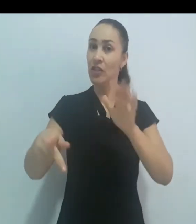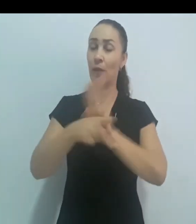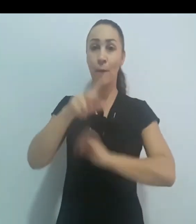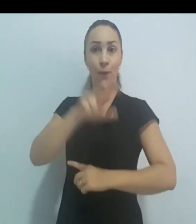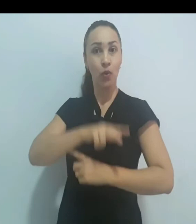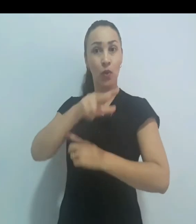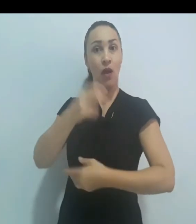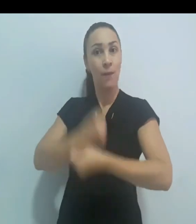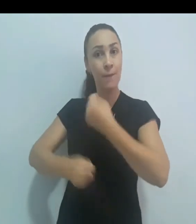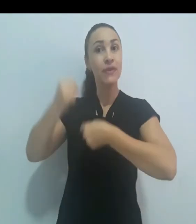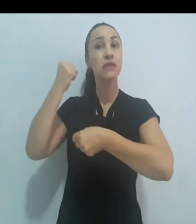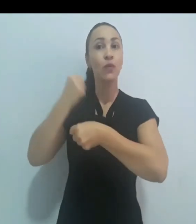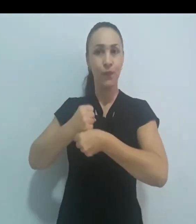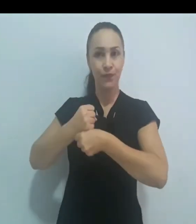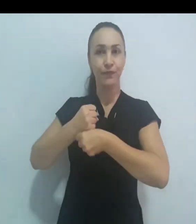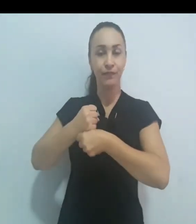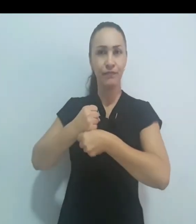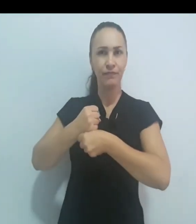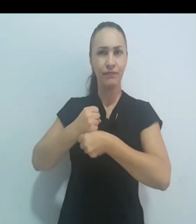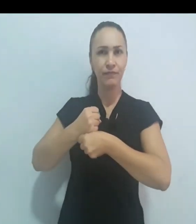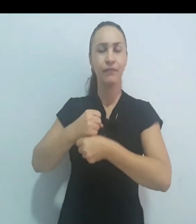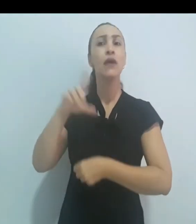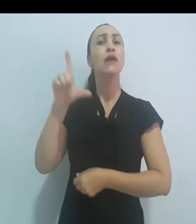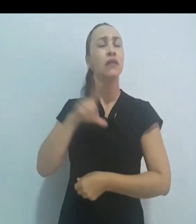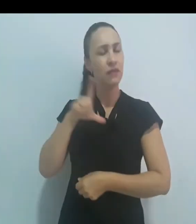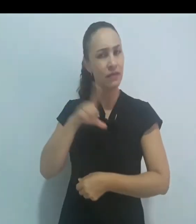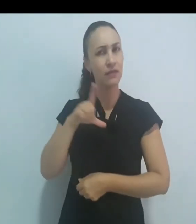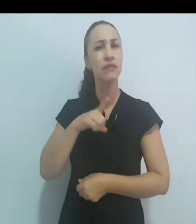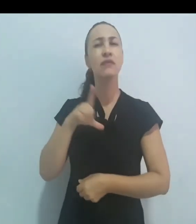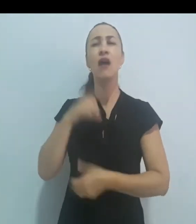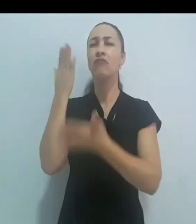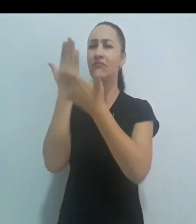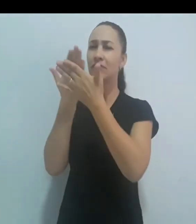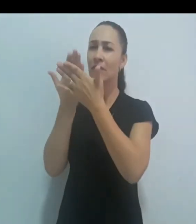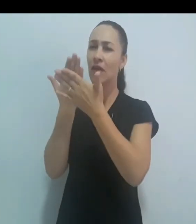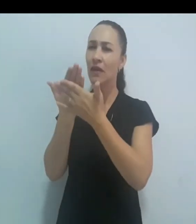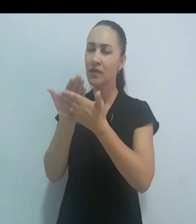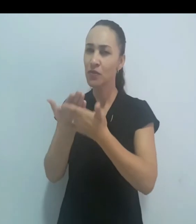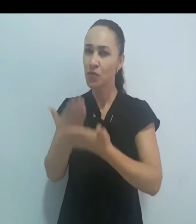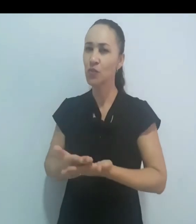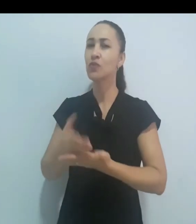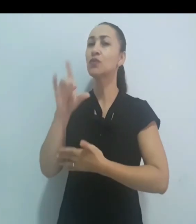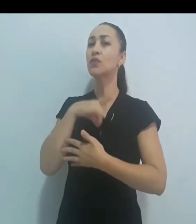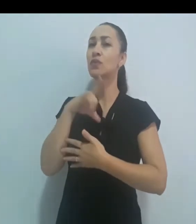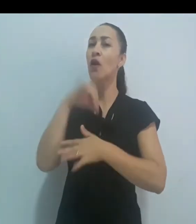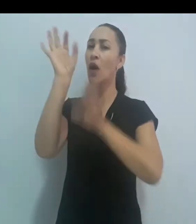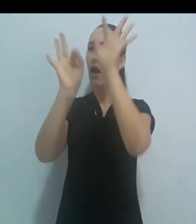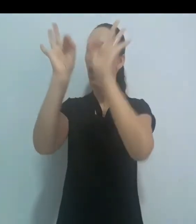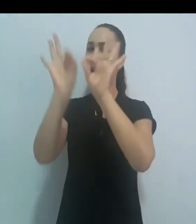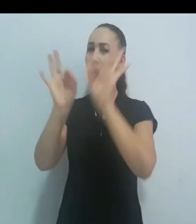foi defendida em Portugal ano passado. Então, assim, existe todo um estudo,